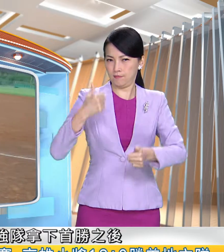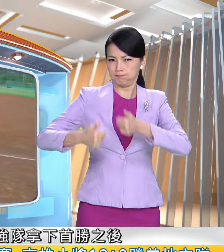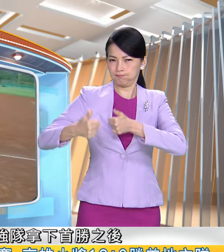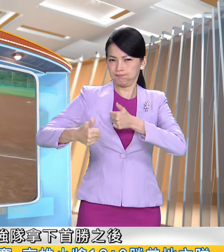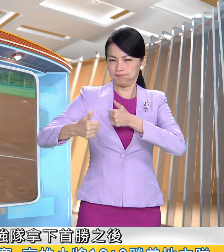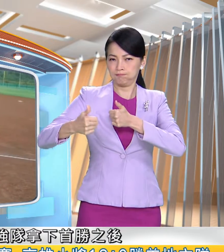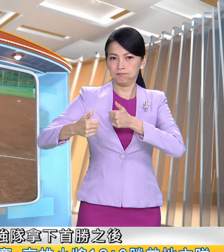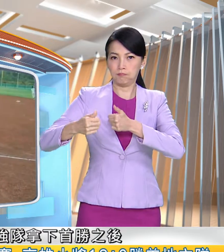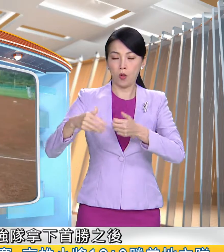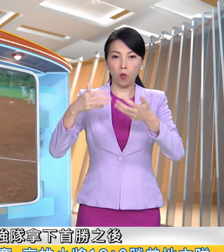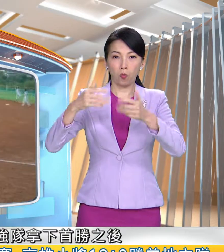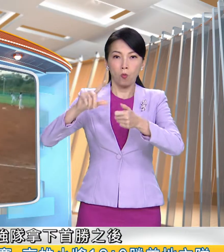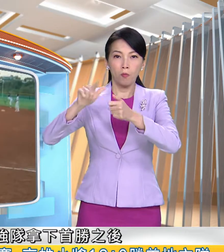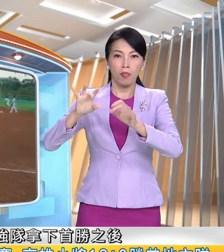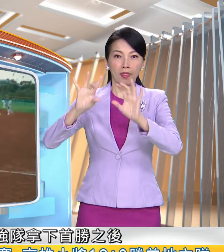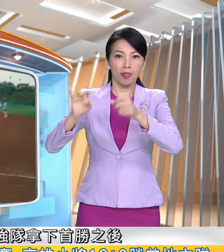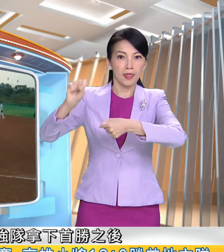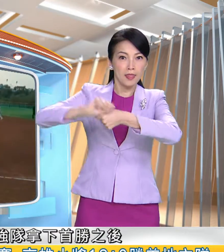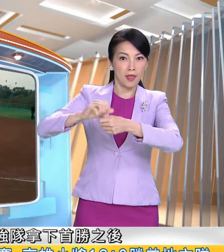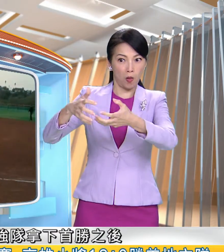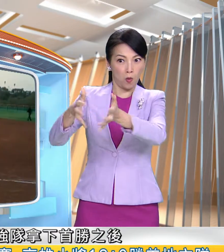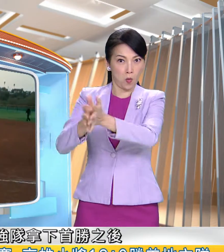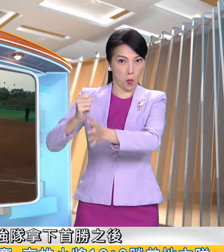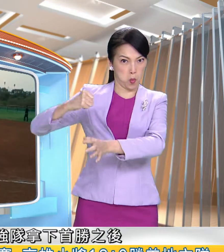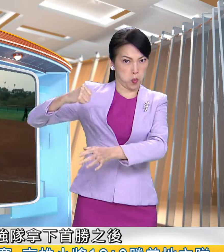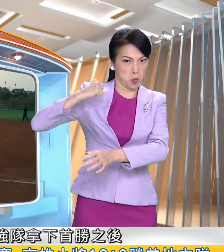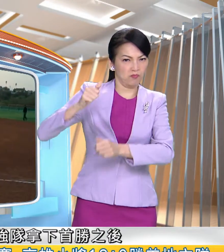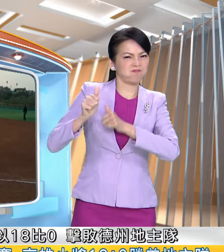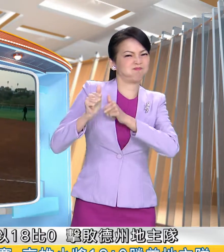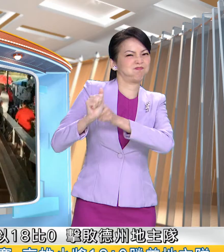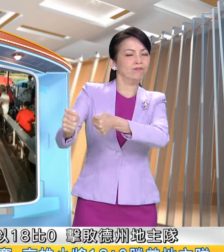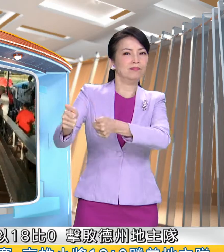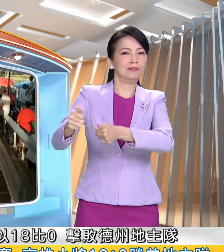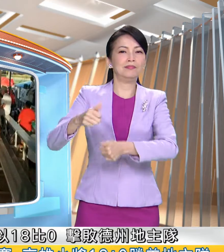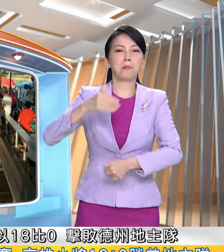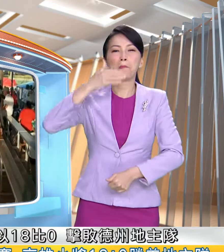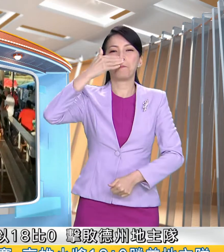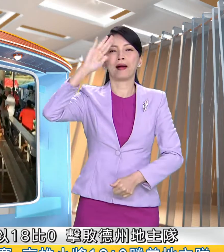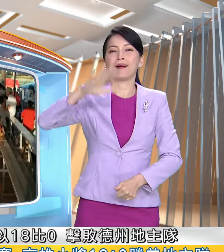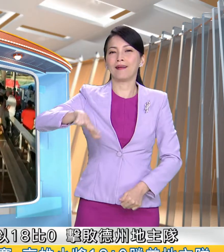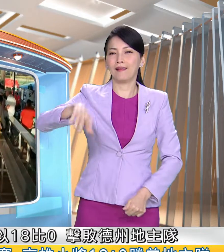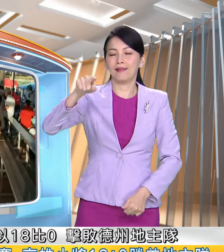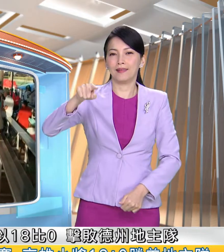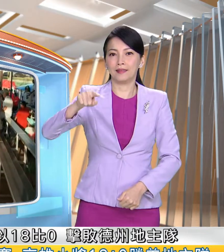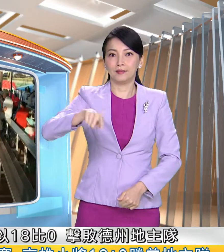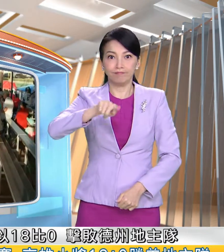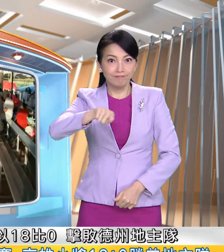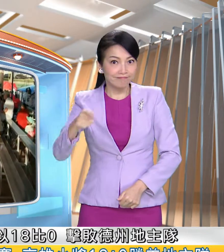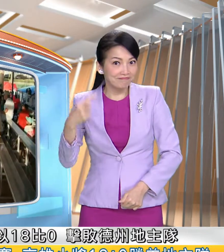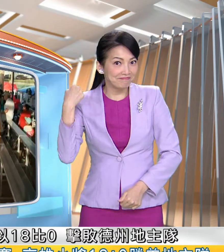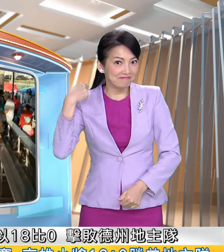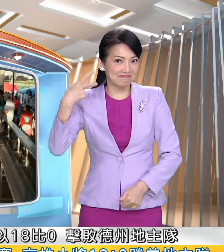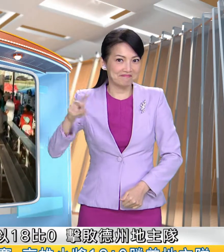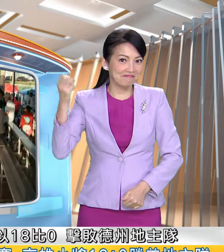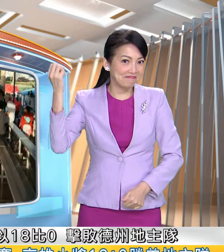米尼加强队拿下首胜之后，昨天是再传佳绩，